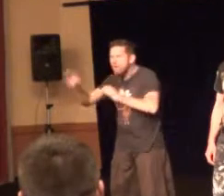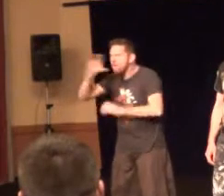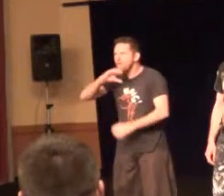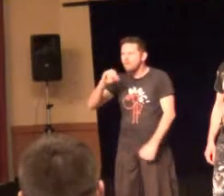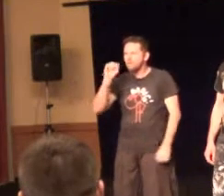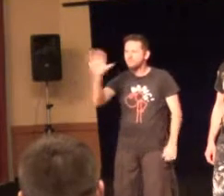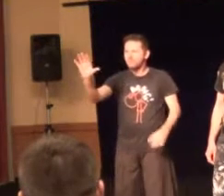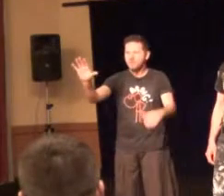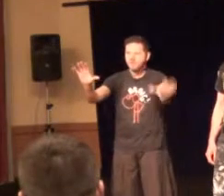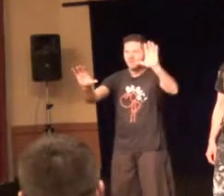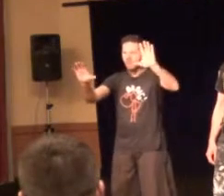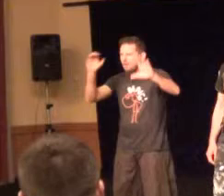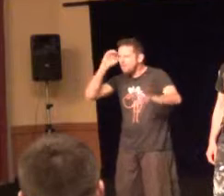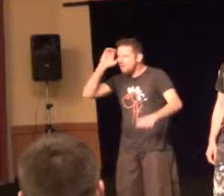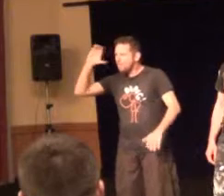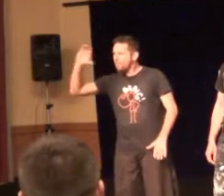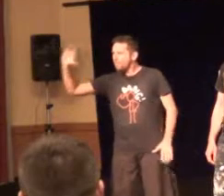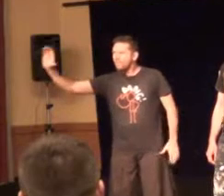l'oreille,